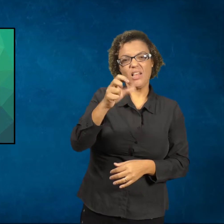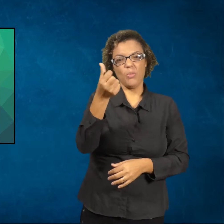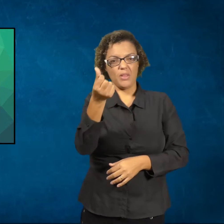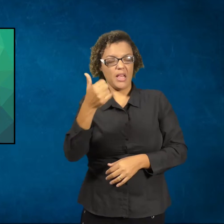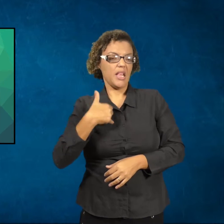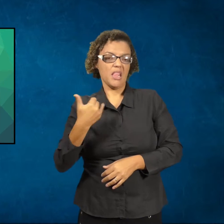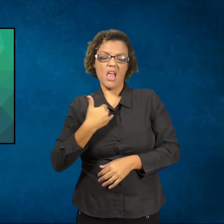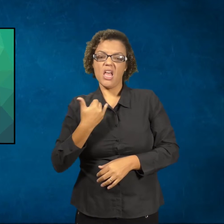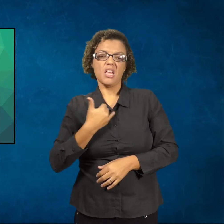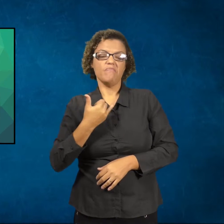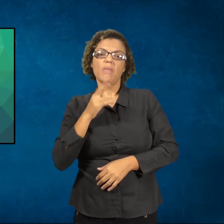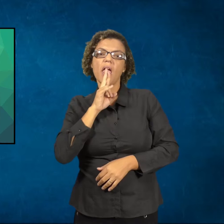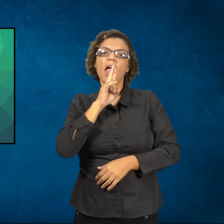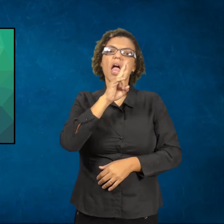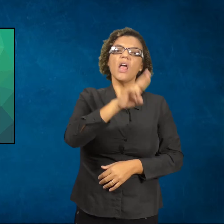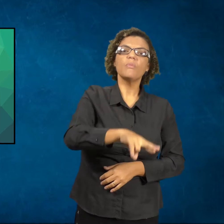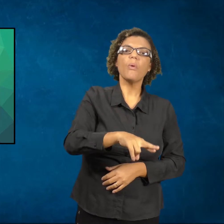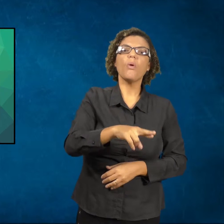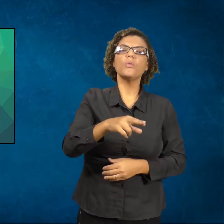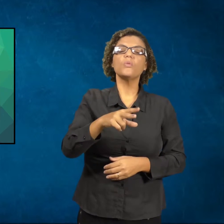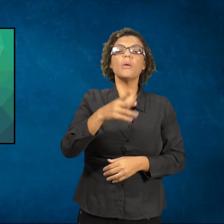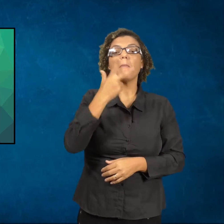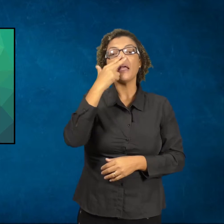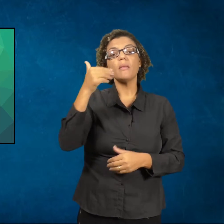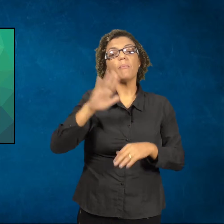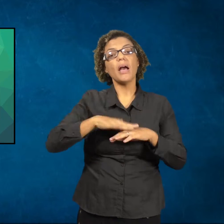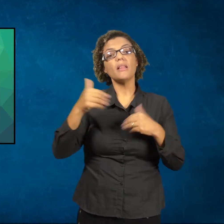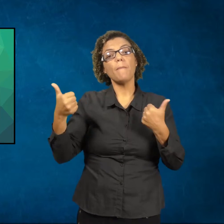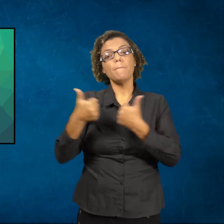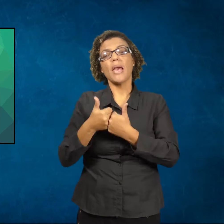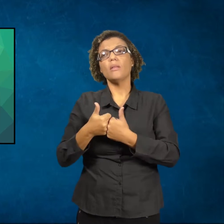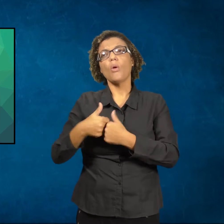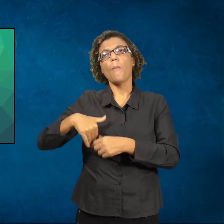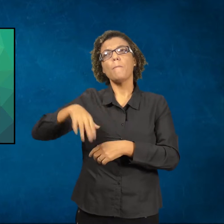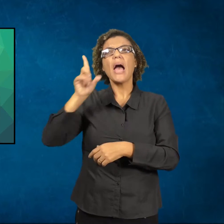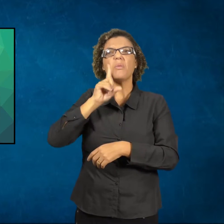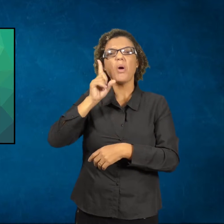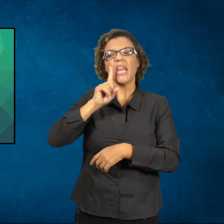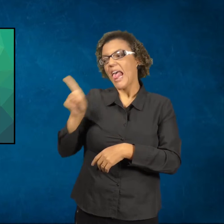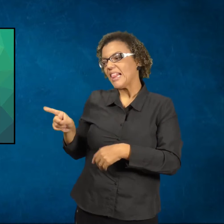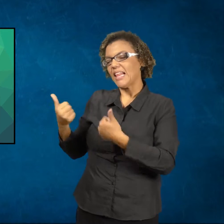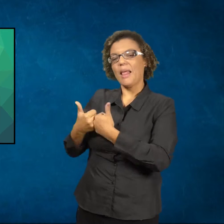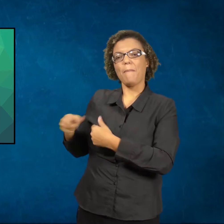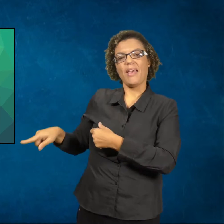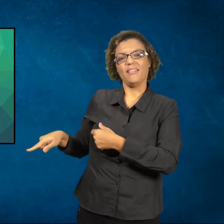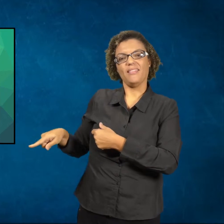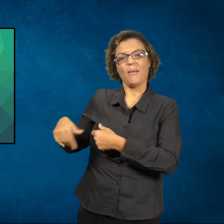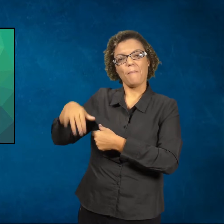resposta que parece o mais próximo dela. Então falou mais morena, então é essa que é a mais morena.